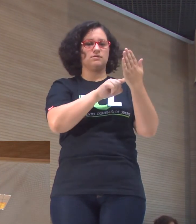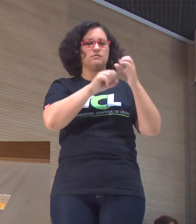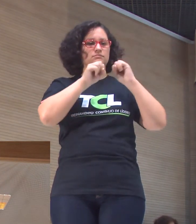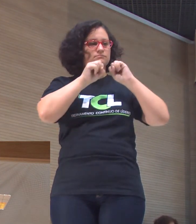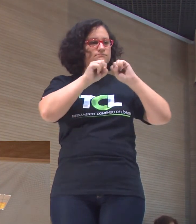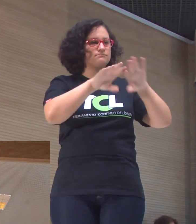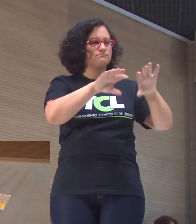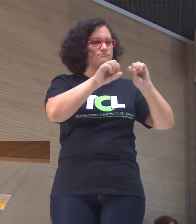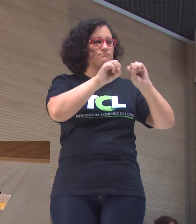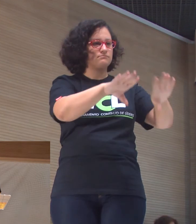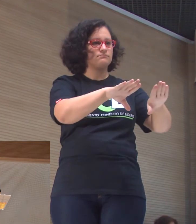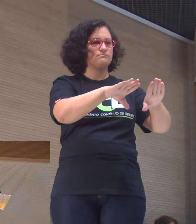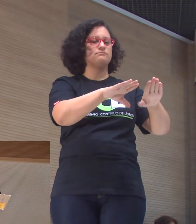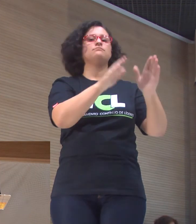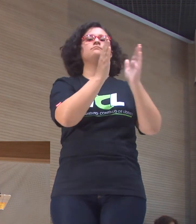conheciam e eles